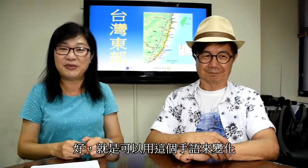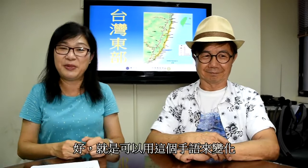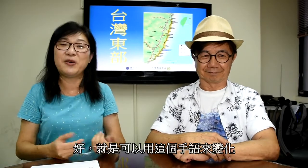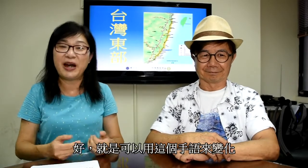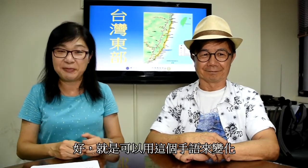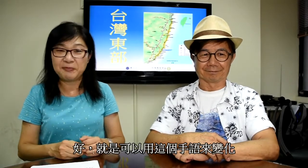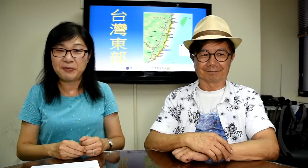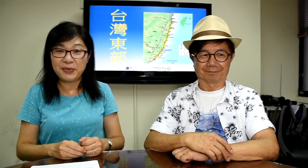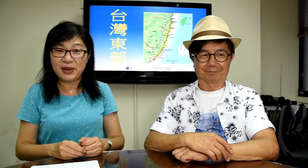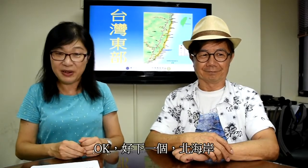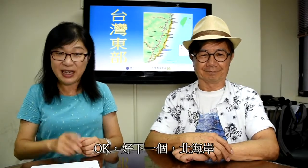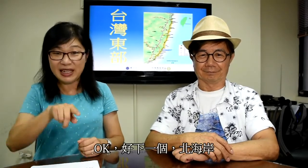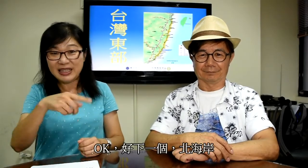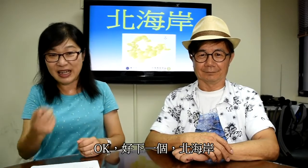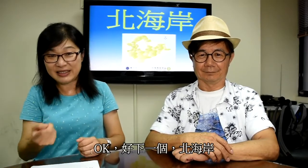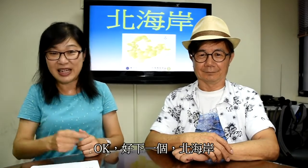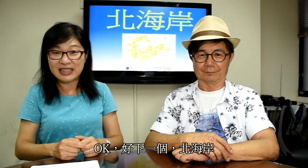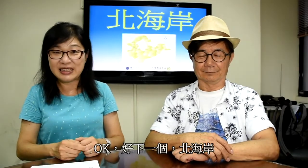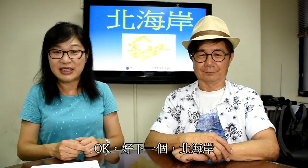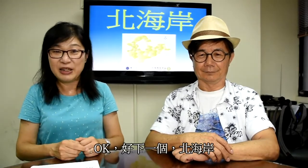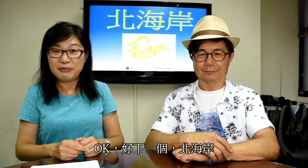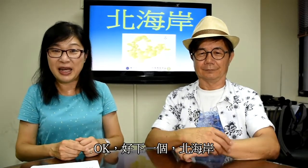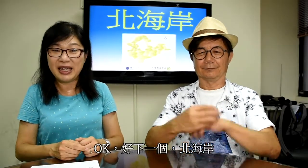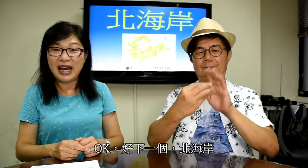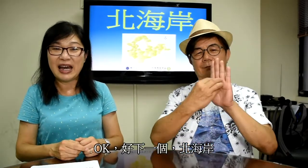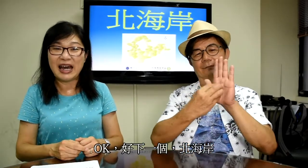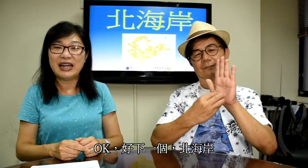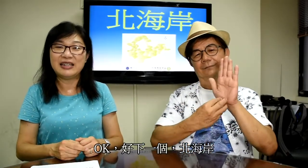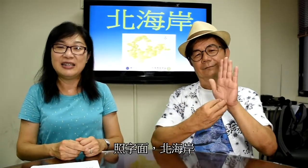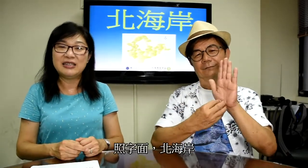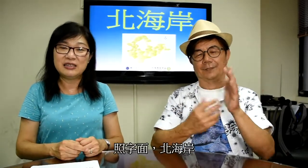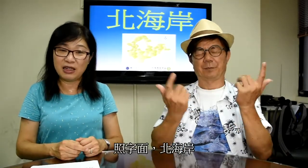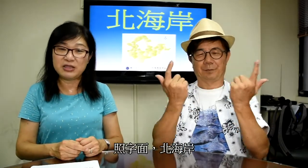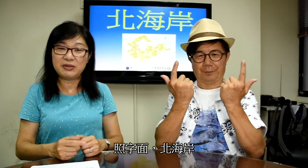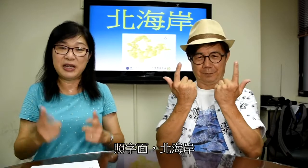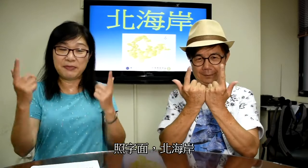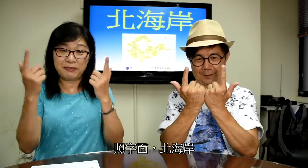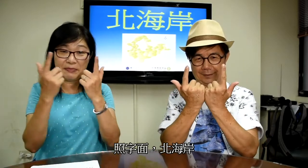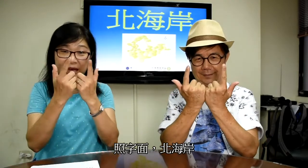变化。OK， 好，下一个北海岸，造字面，